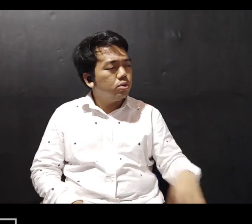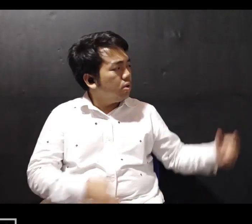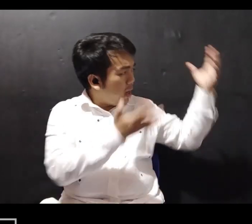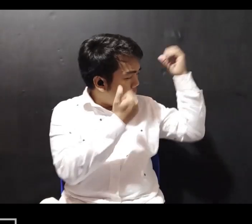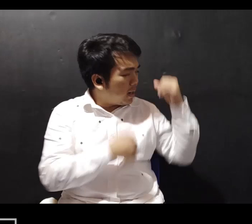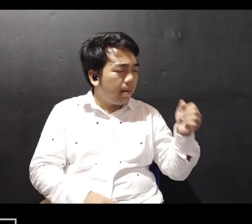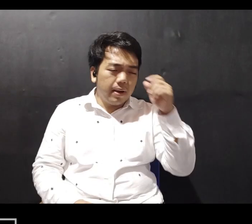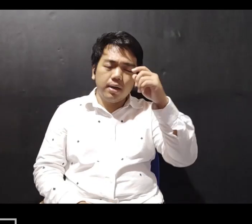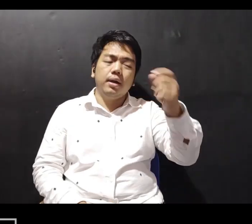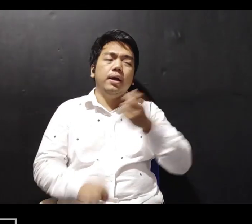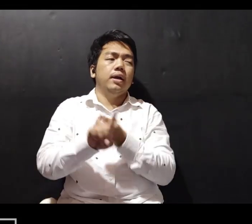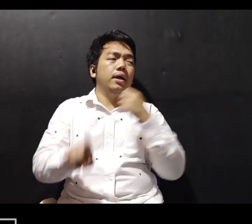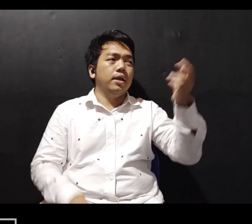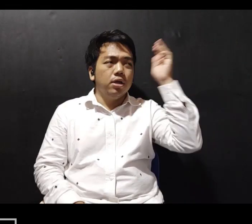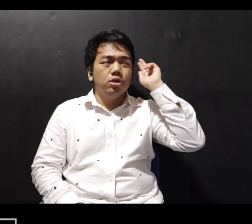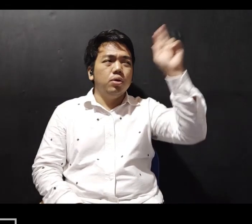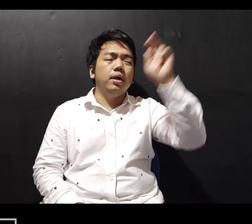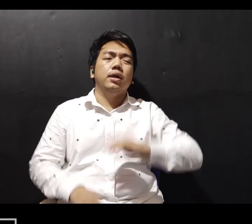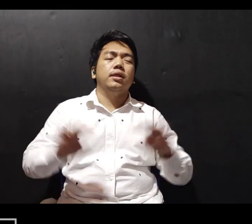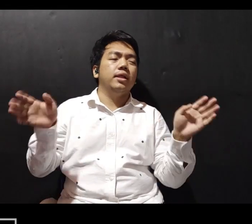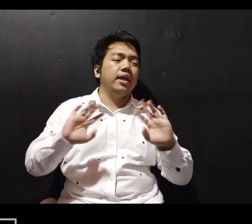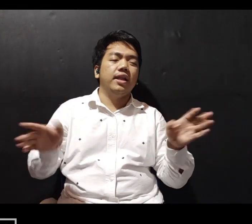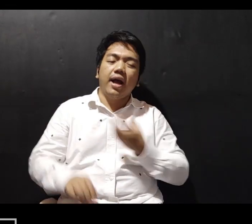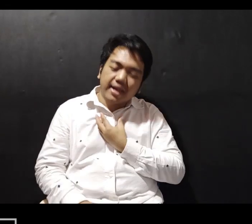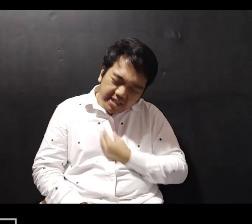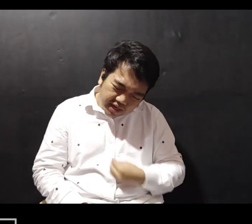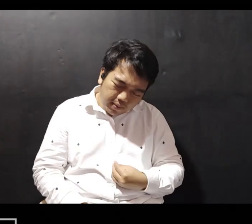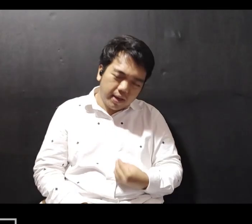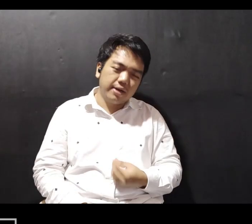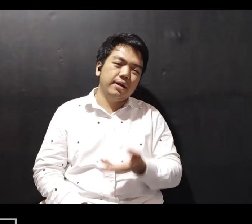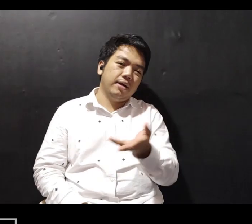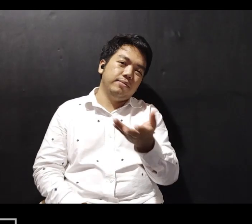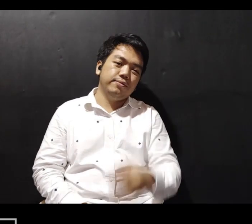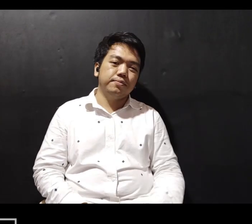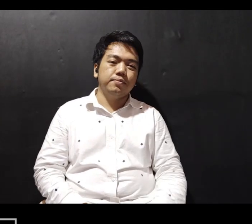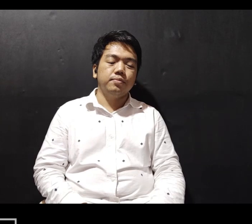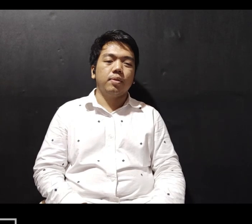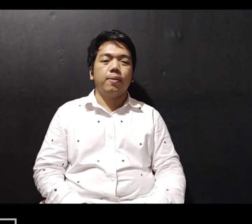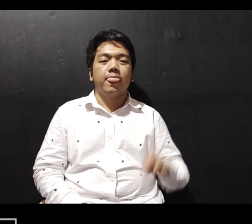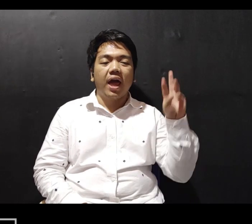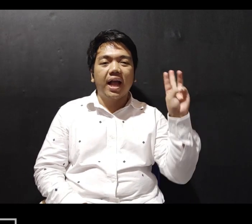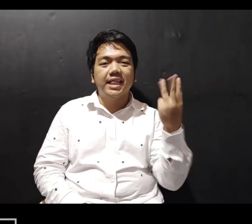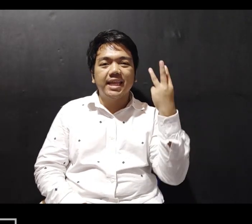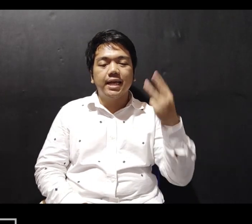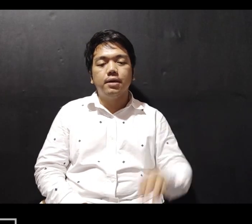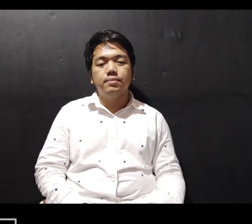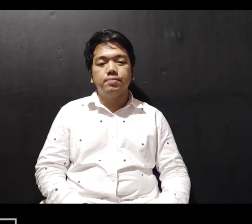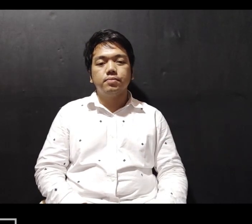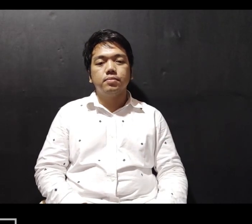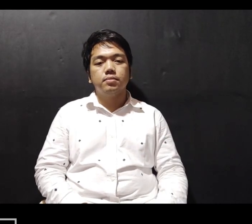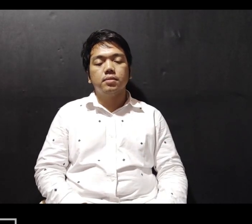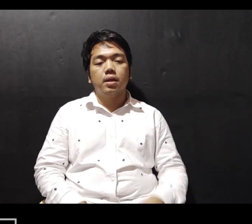ini. Kemudian hal yang ketiga yang Tuhan ingin kita siapkan dari sikap kita